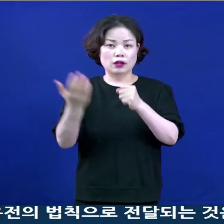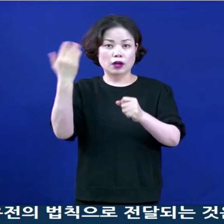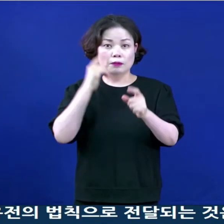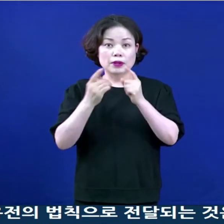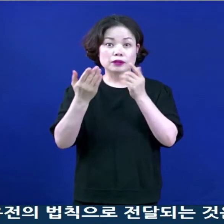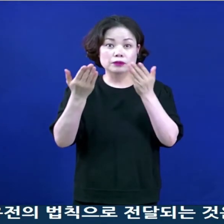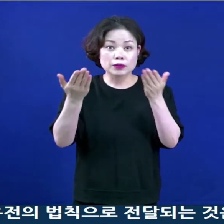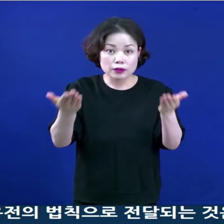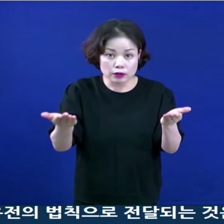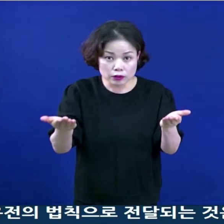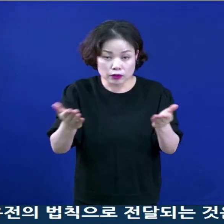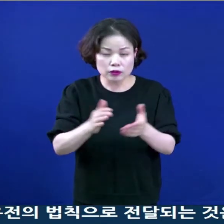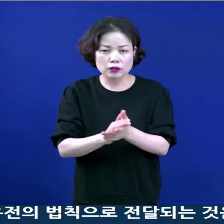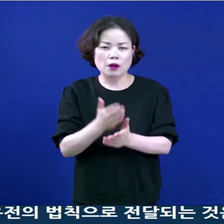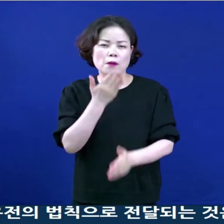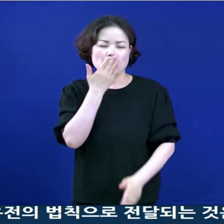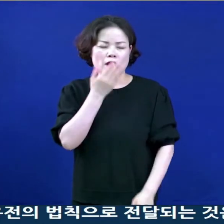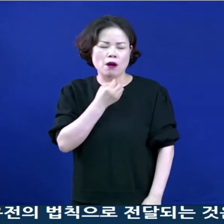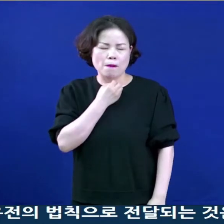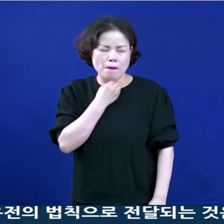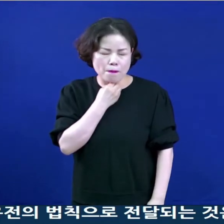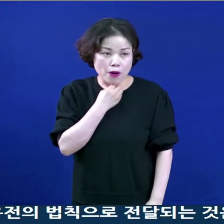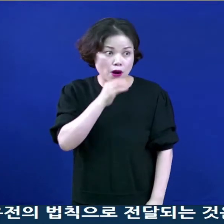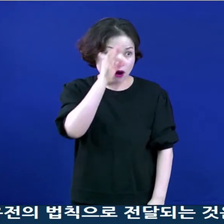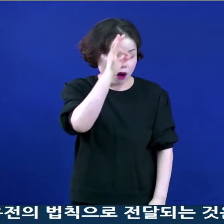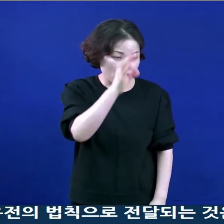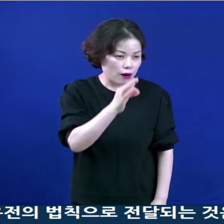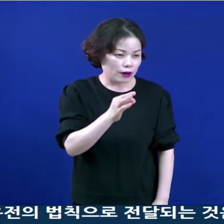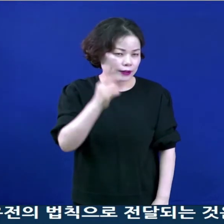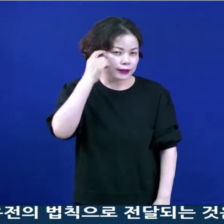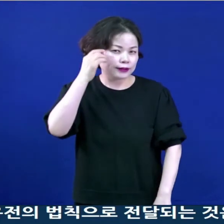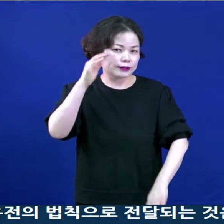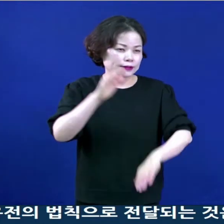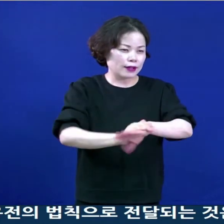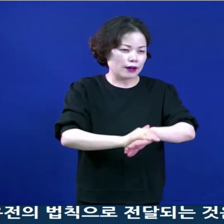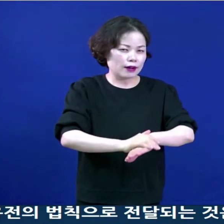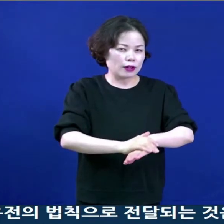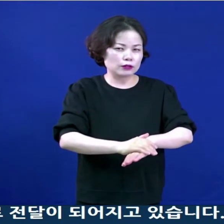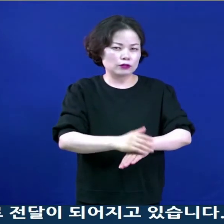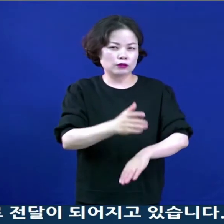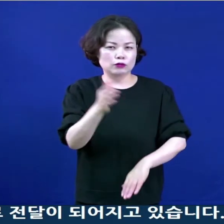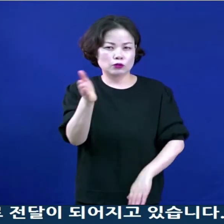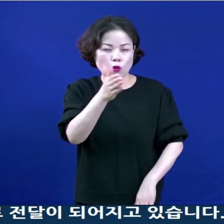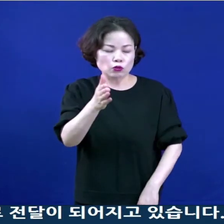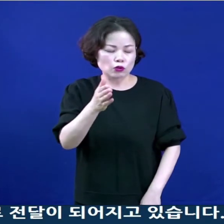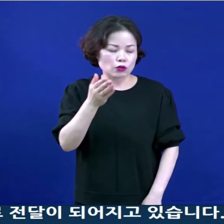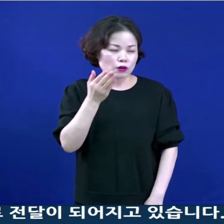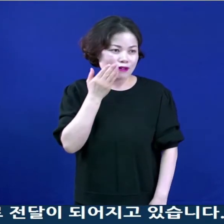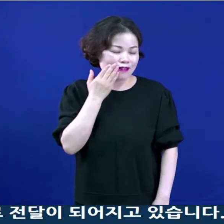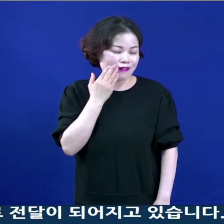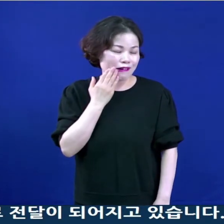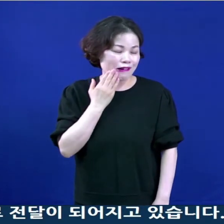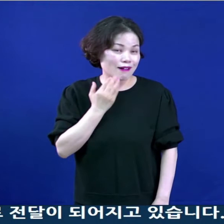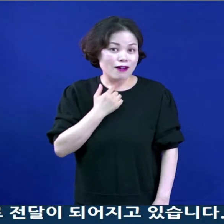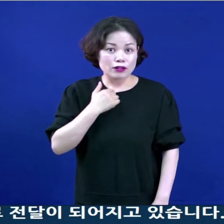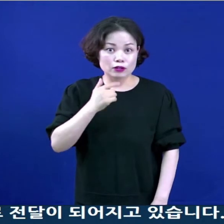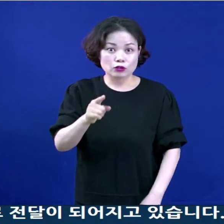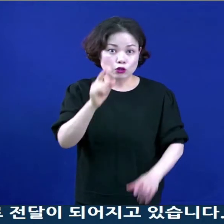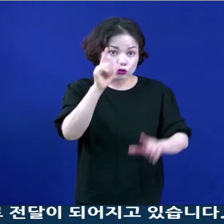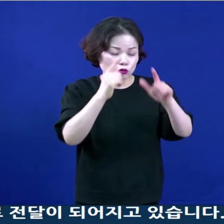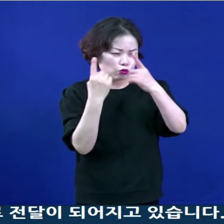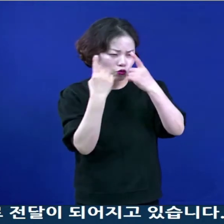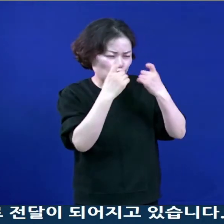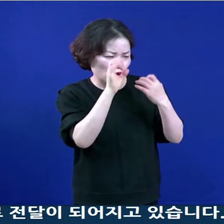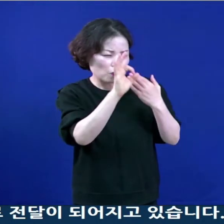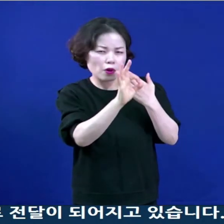말씀 나누었던 먹음직하고 보암직하고 지혜롭게 할 만큼 탐스러운지라, 이 유혹을 이렇게